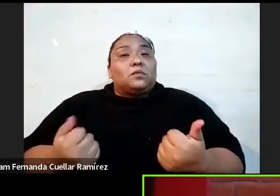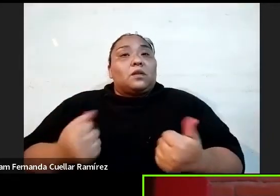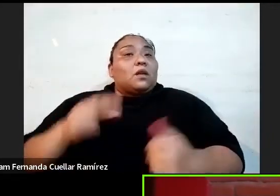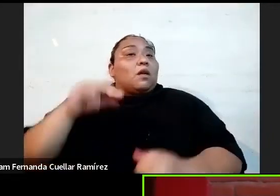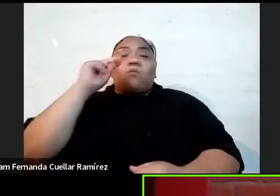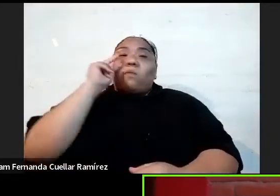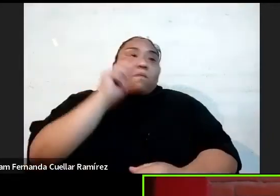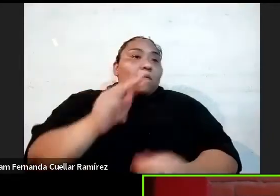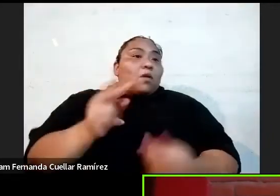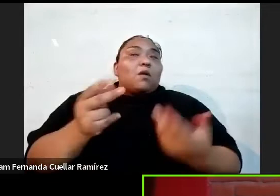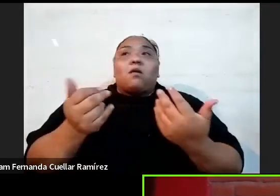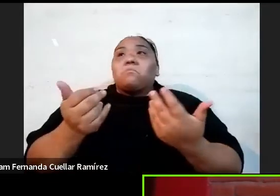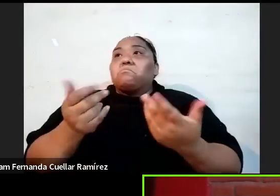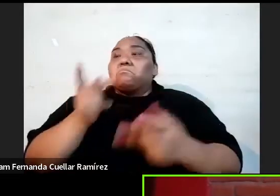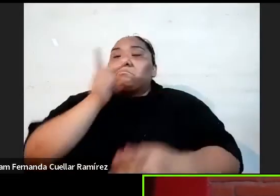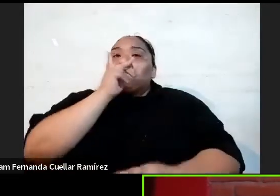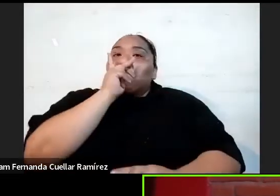demasiado,